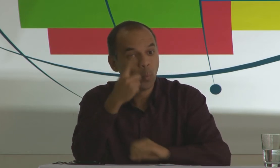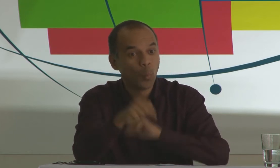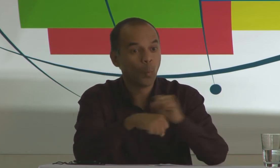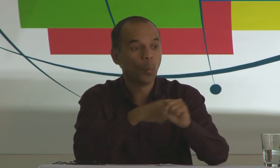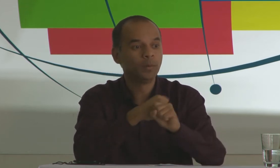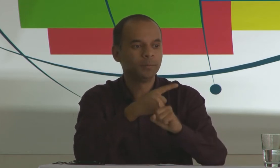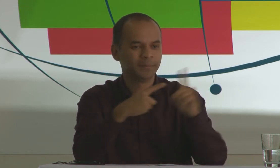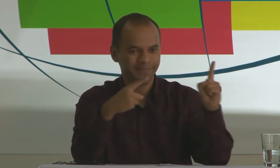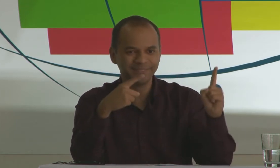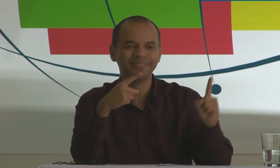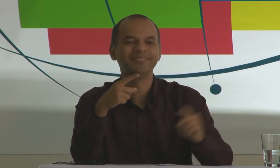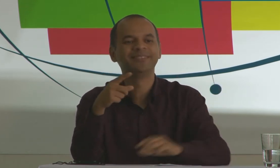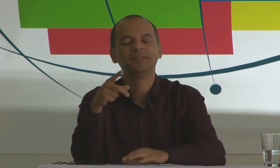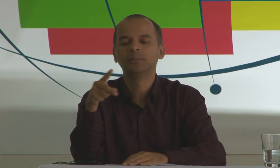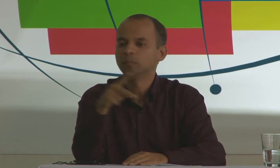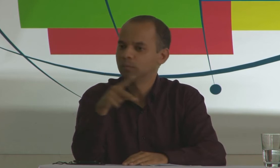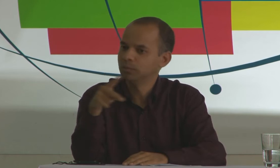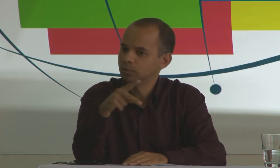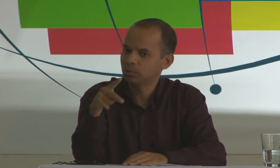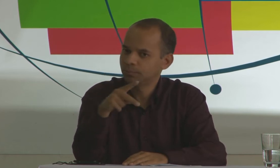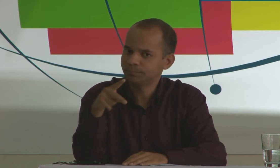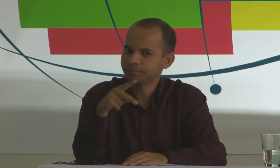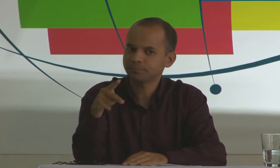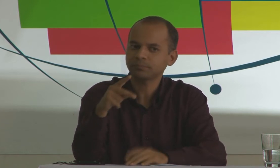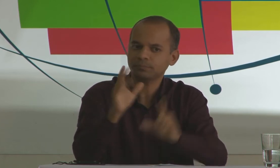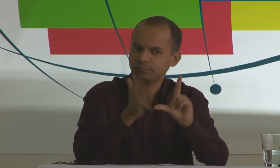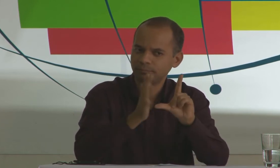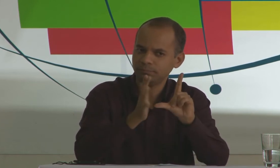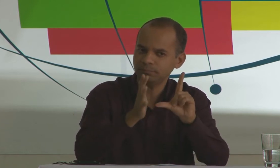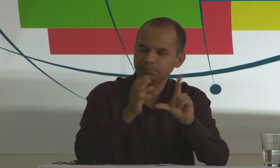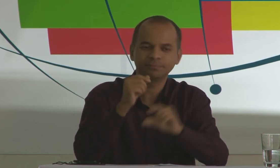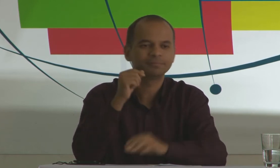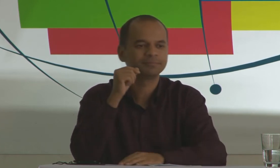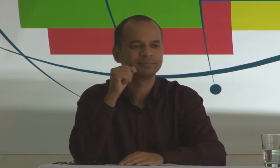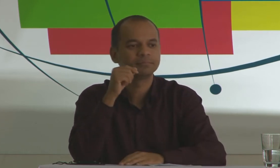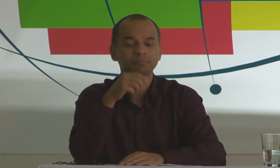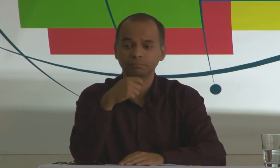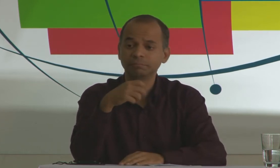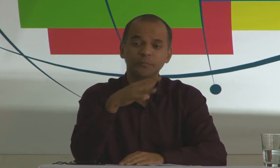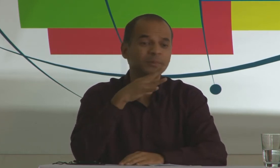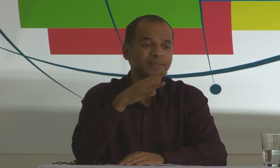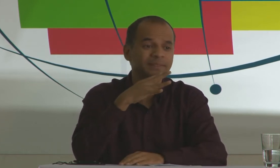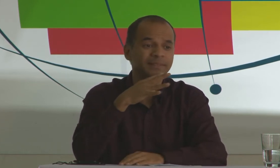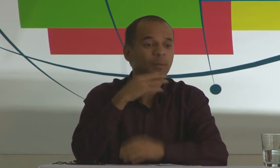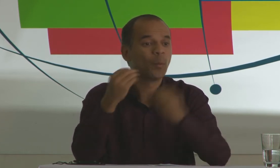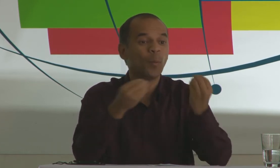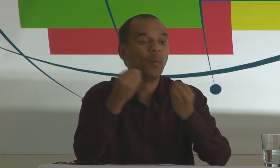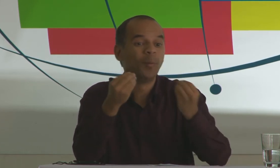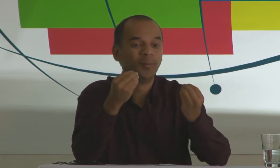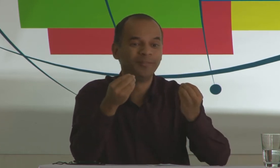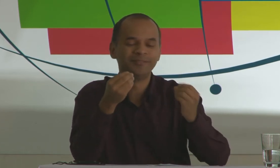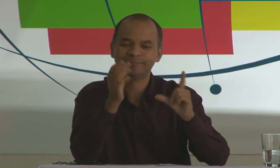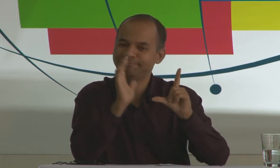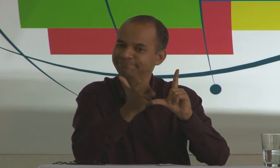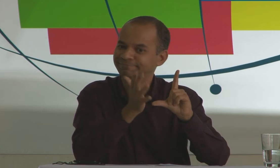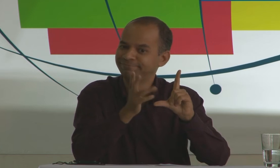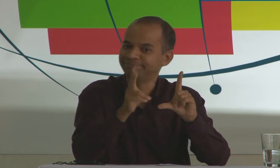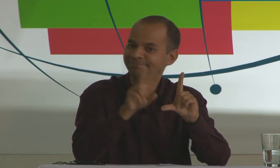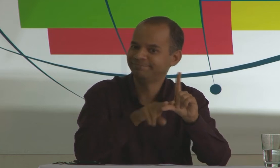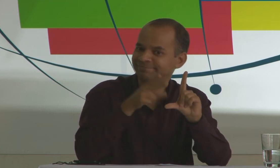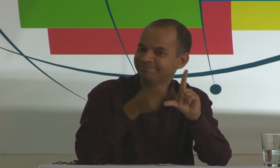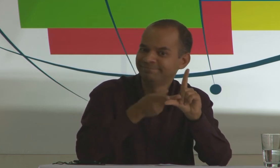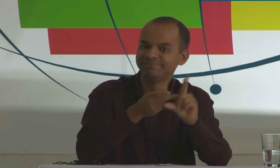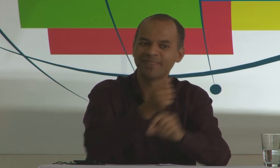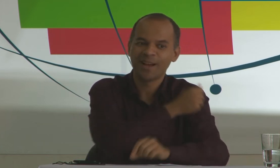uma coisa, o fato de ser surdo é todo mundo igual, não é homogêneo. Então, como professor, mesmo com a minha formação em Letras Libras, eu tinha que pensar nessas